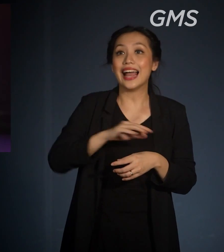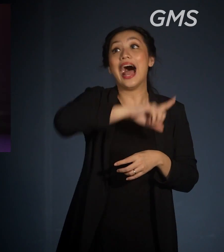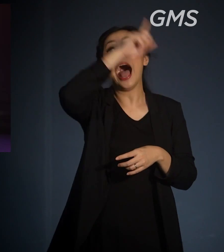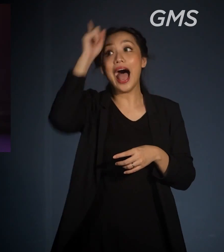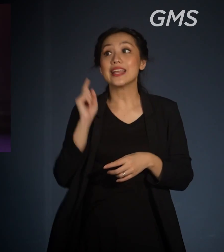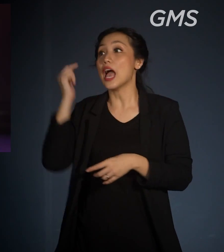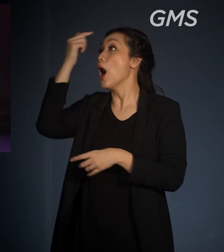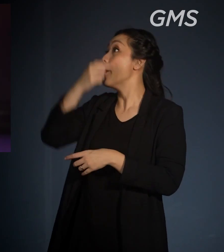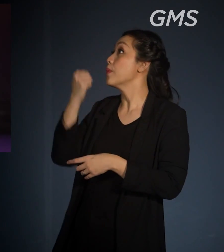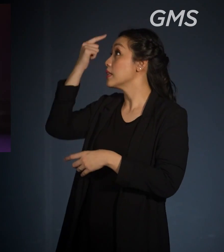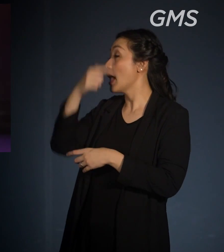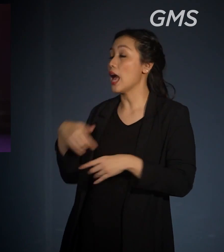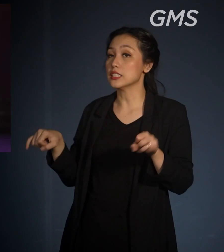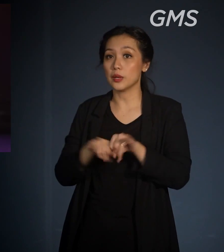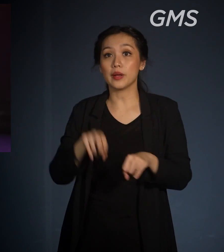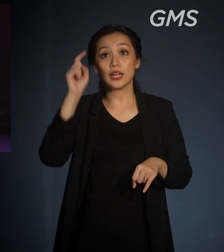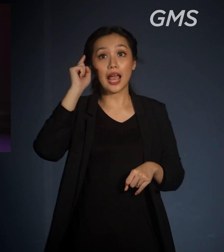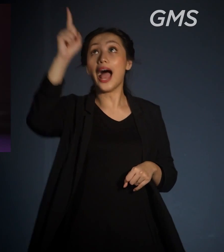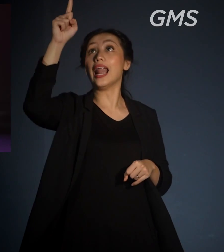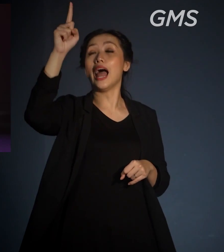Allah, tapi kita itu